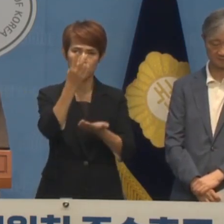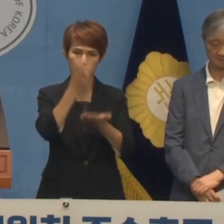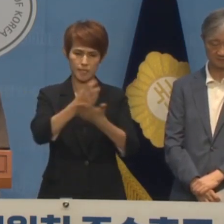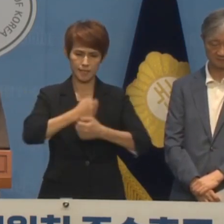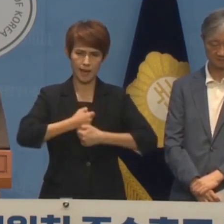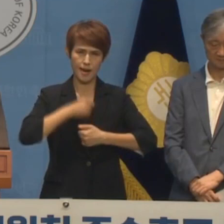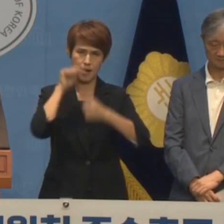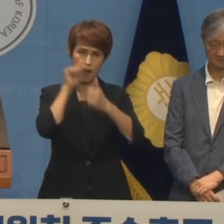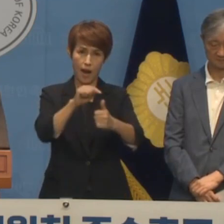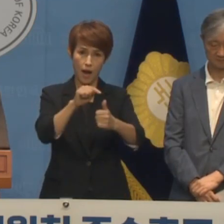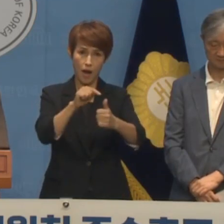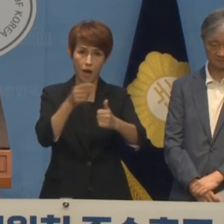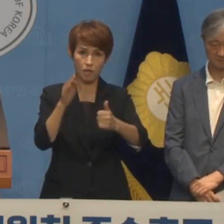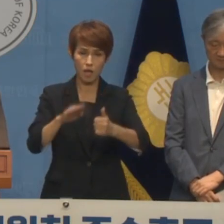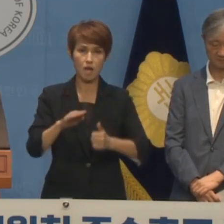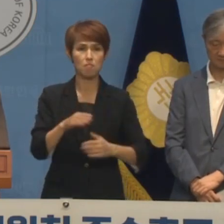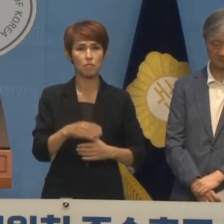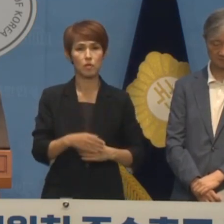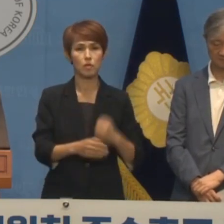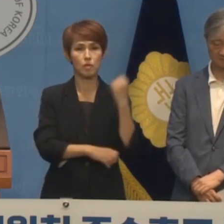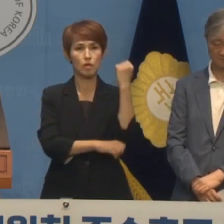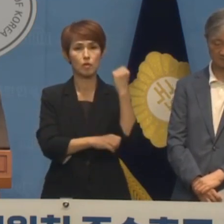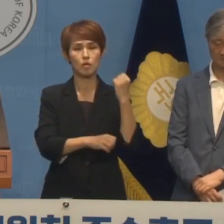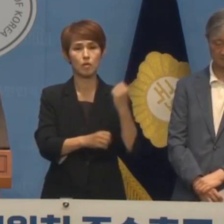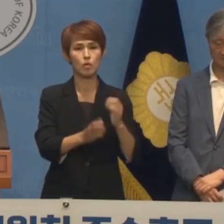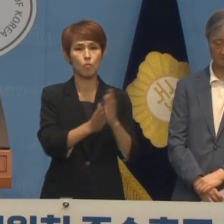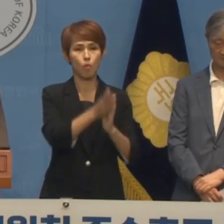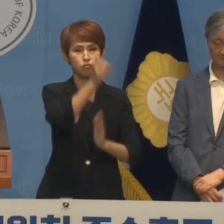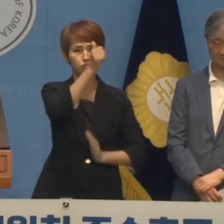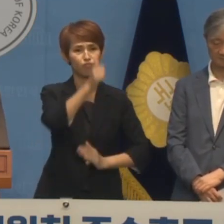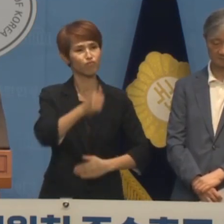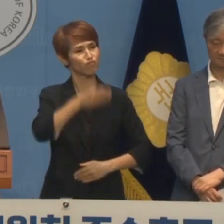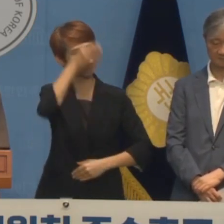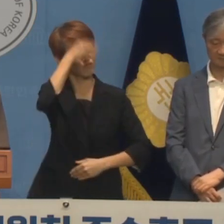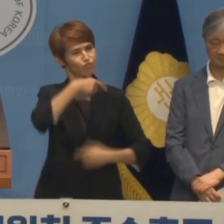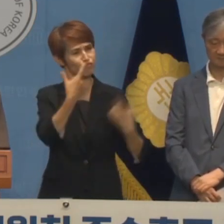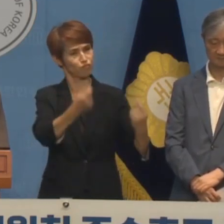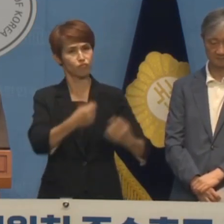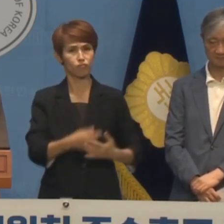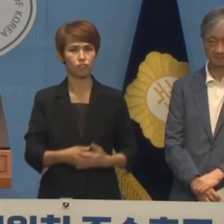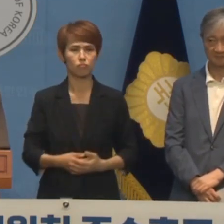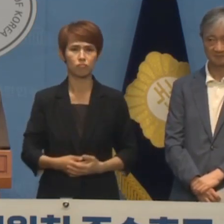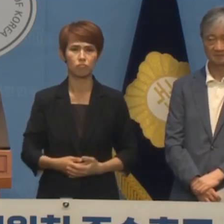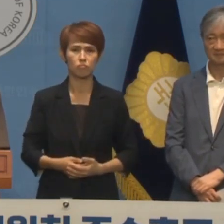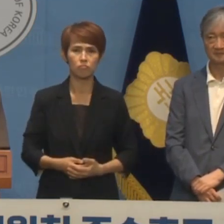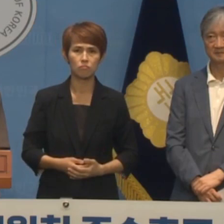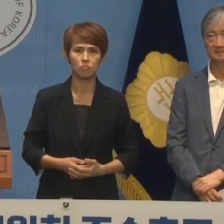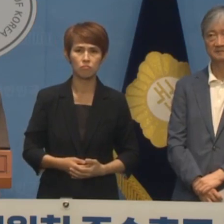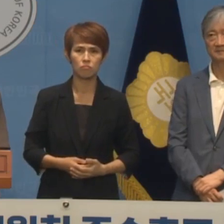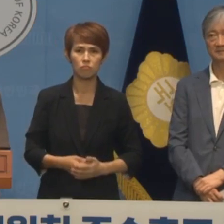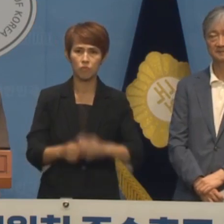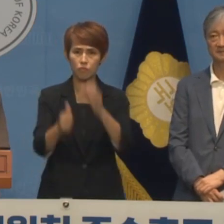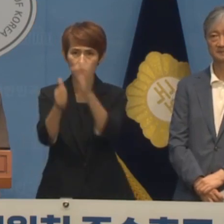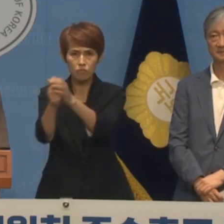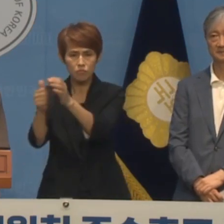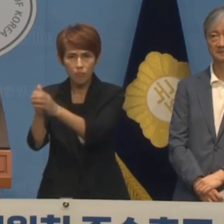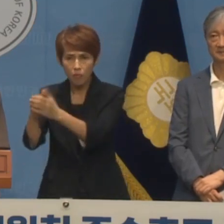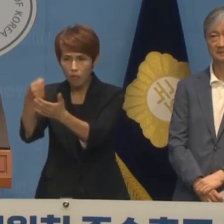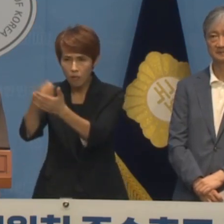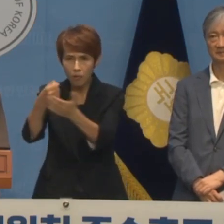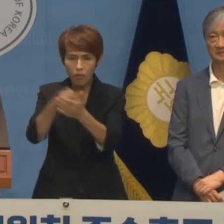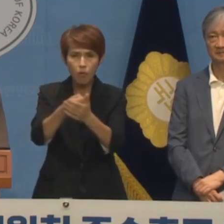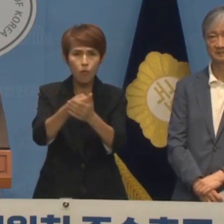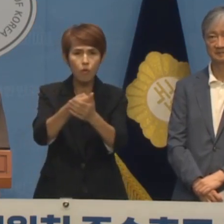요청했지만 기금본부는 아랑곳하지 않고 있습니다. 무슨 연유인가요? 위탁 운영 PE를 선정하는